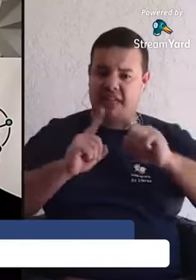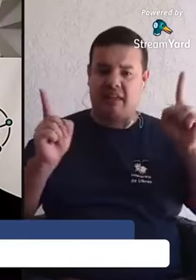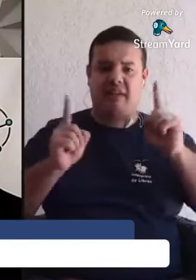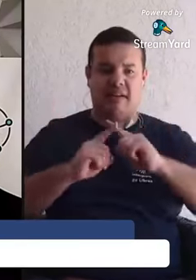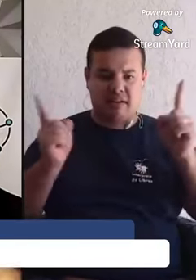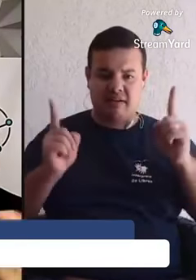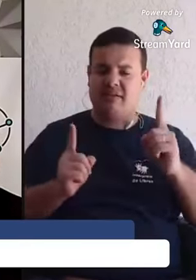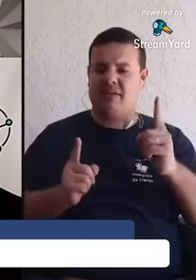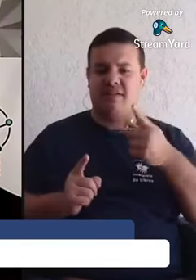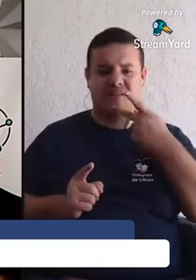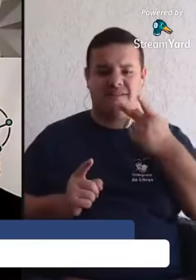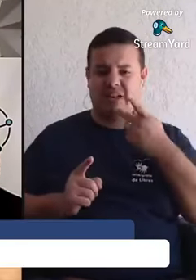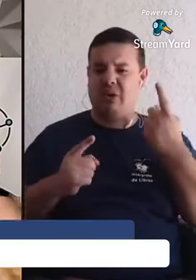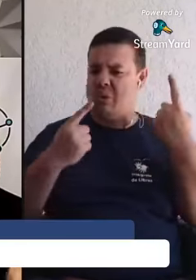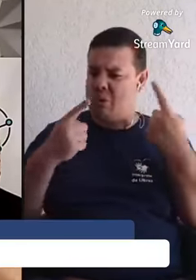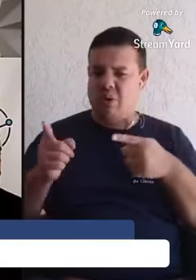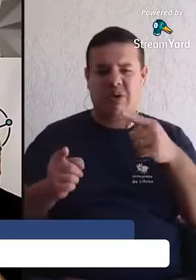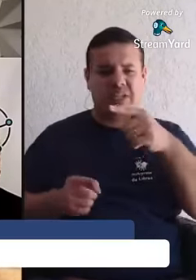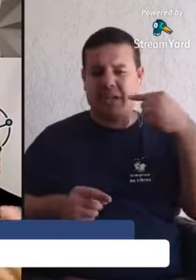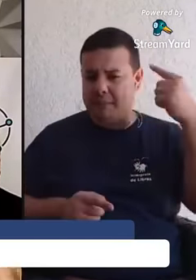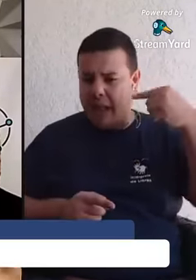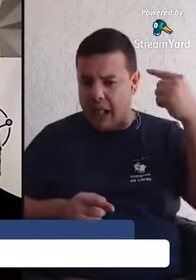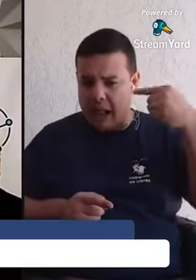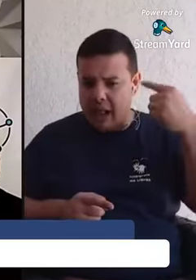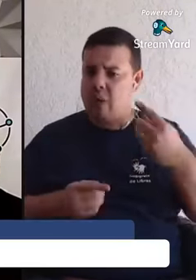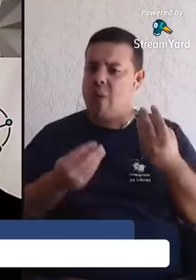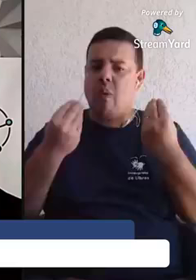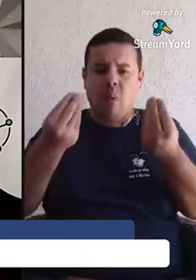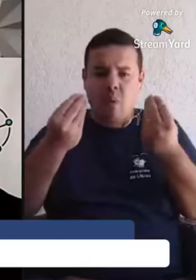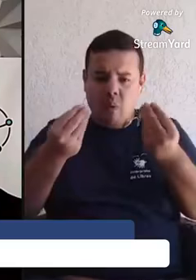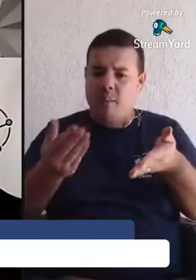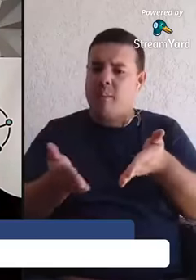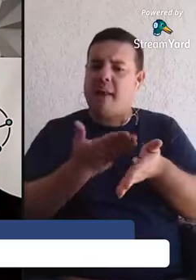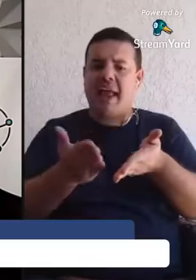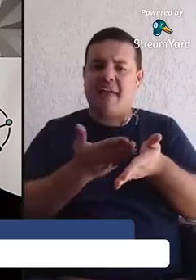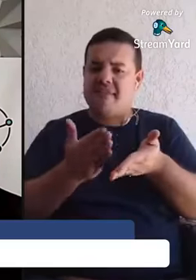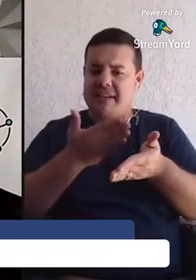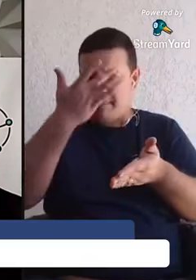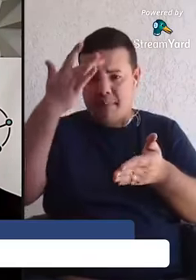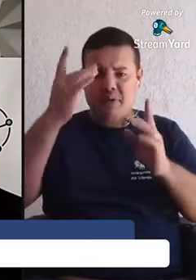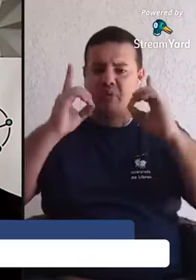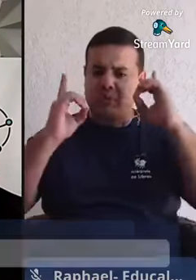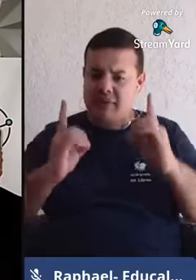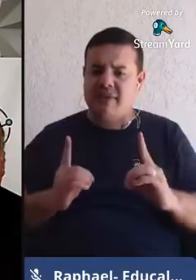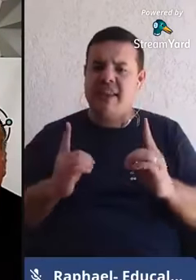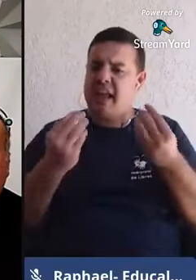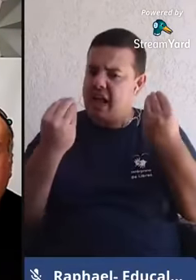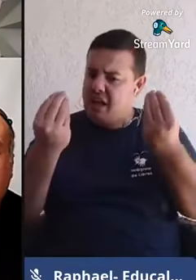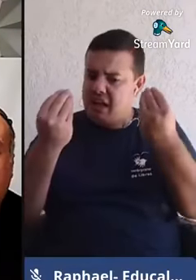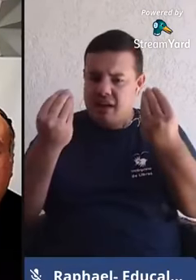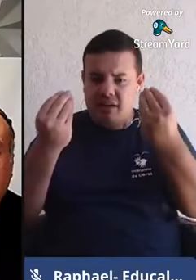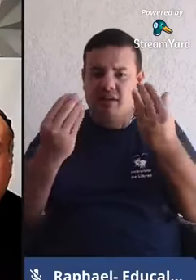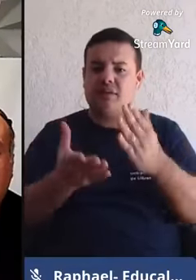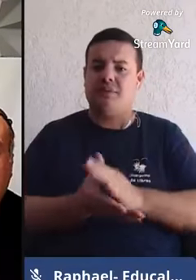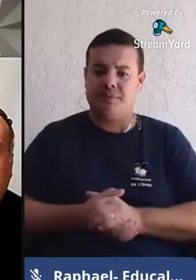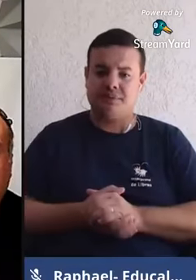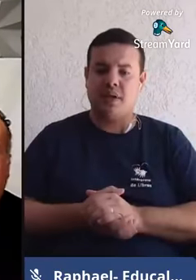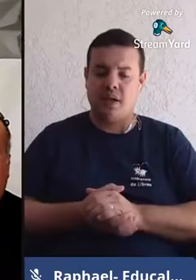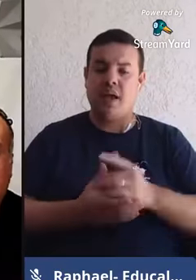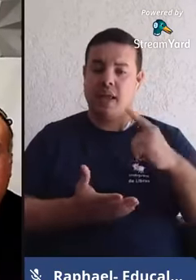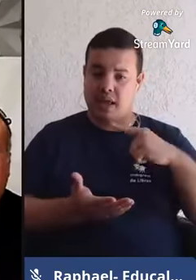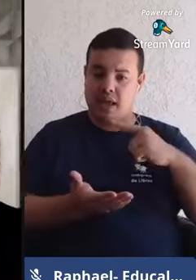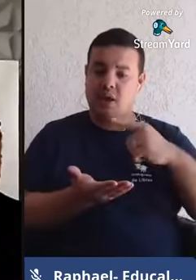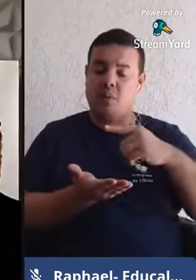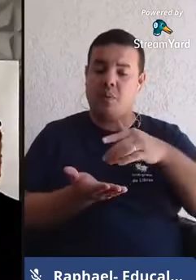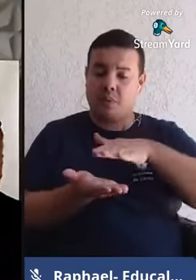gente, você é maluco, você é louco, como é que pode uma revista para pessoa com deficiência? Nos primeiros exemplares que eu fiz, eu